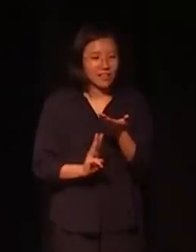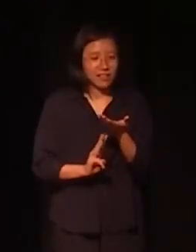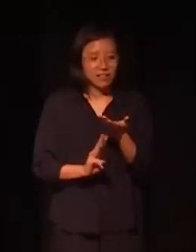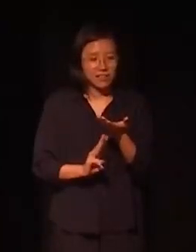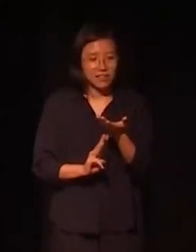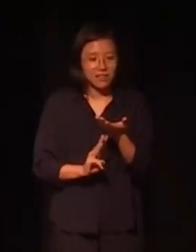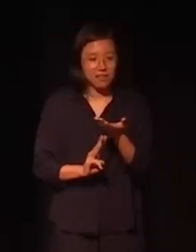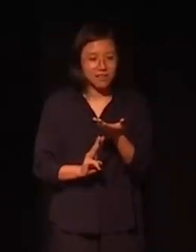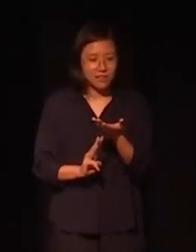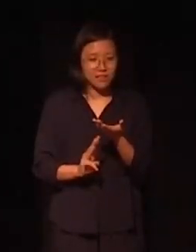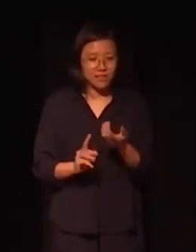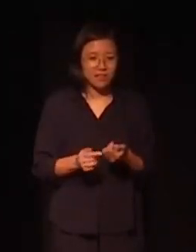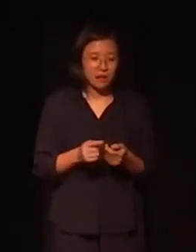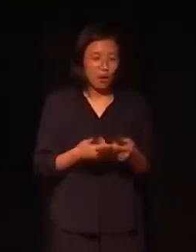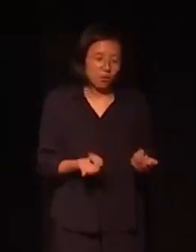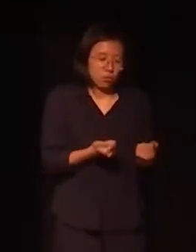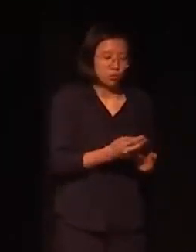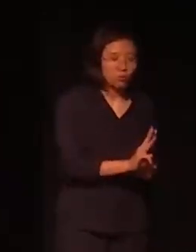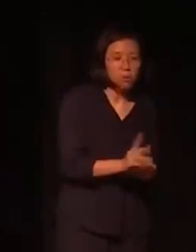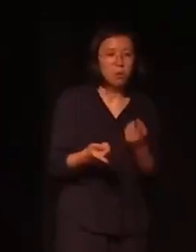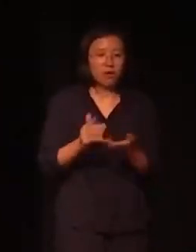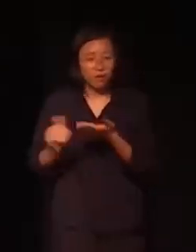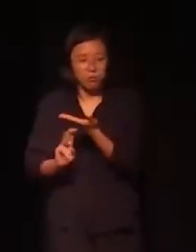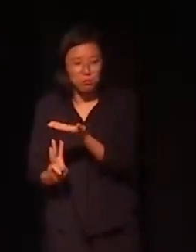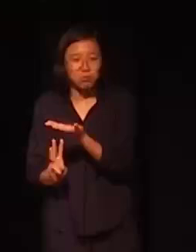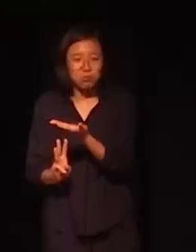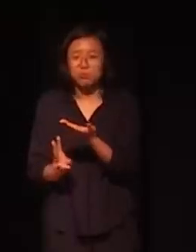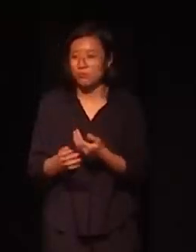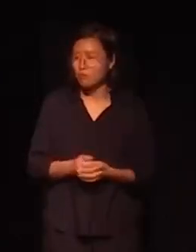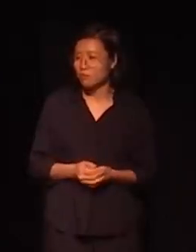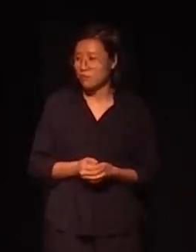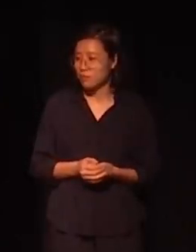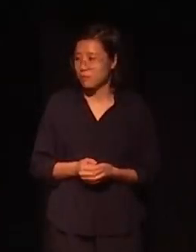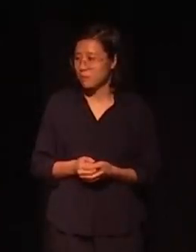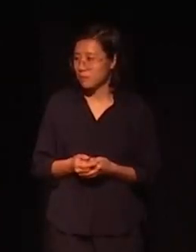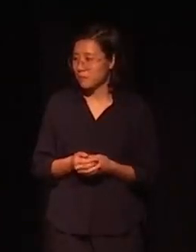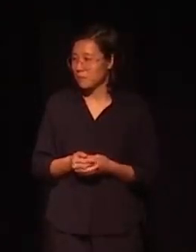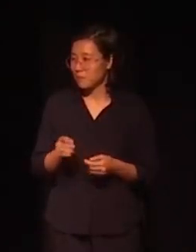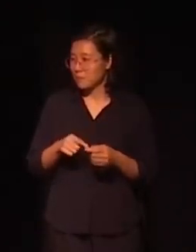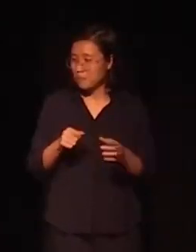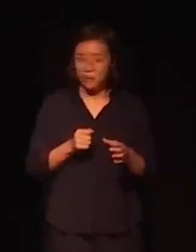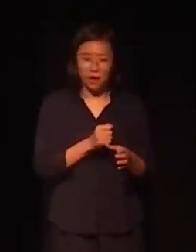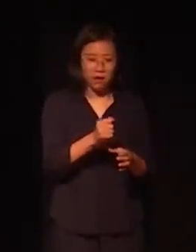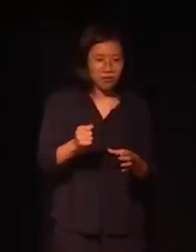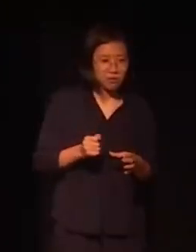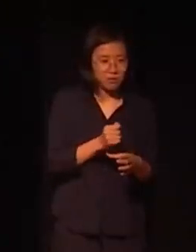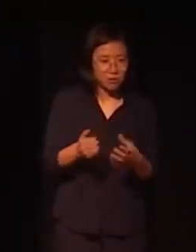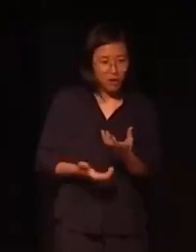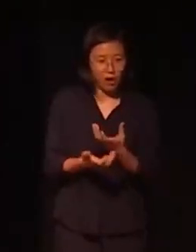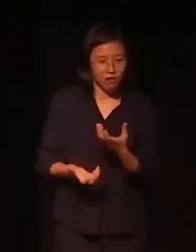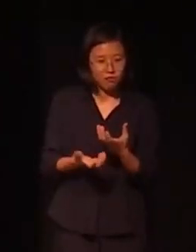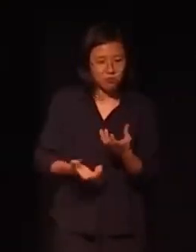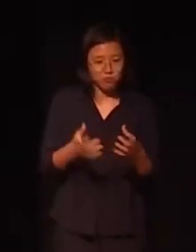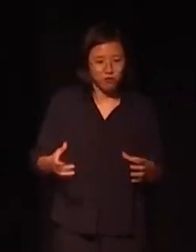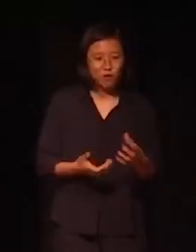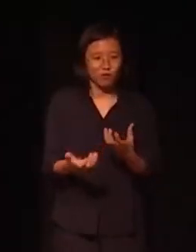steam it, it would be 蒸. Okay, stewing would be a kind of stew slowly. Dun would be